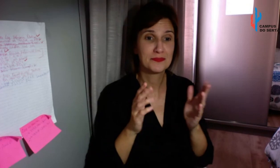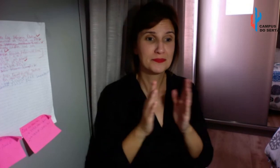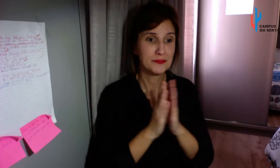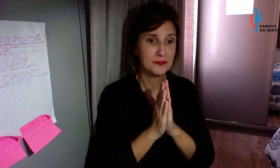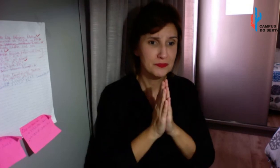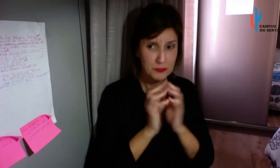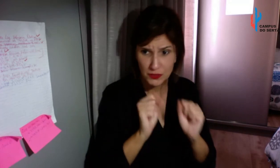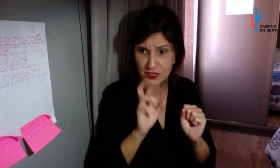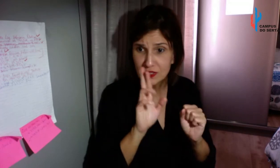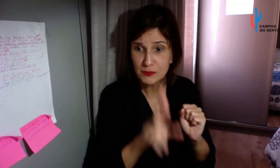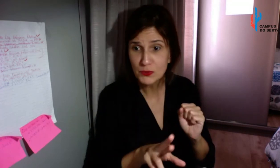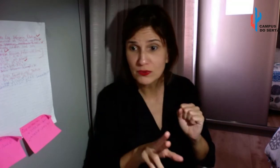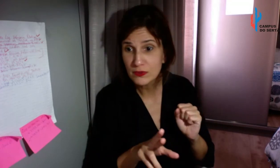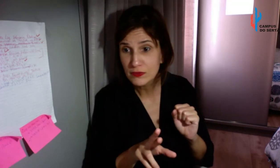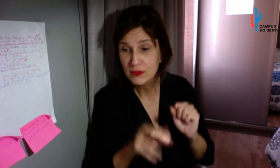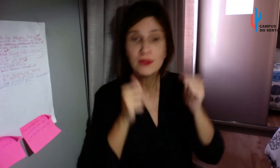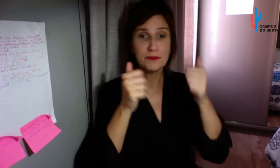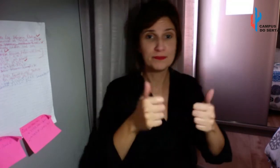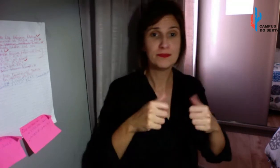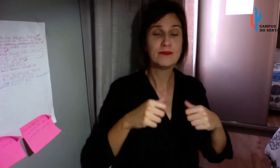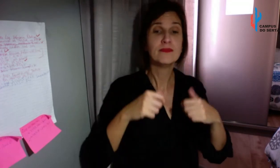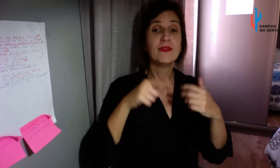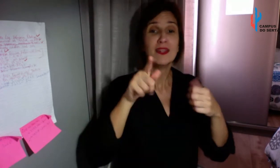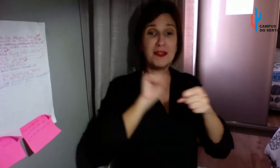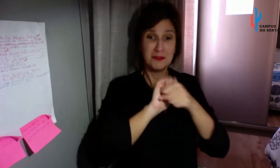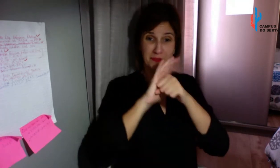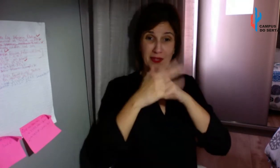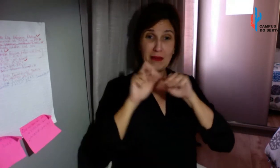Muito obrigada. Posso responder?